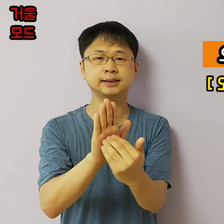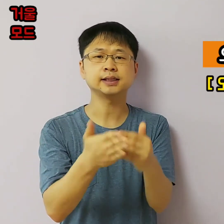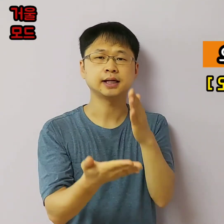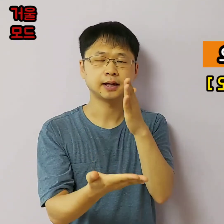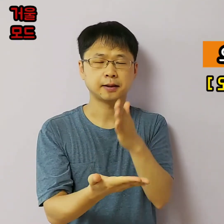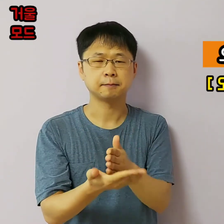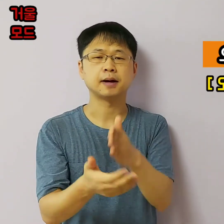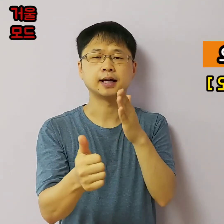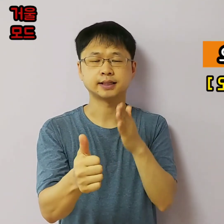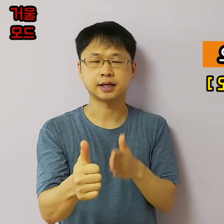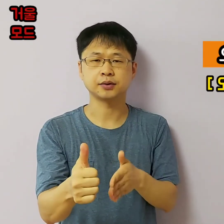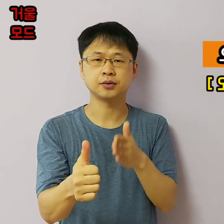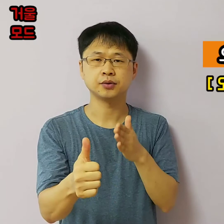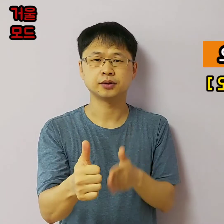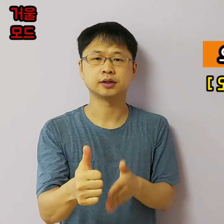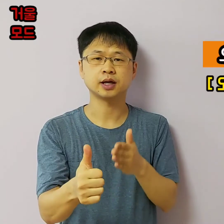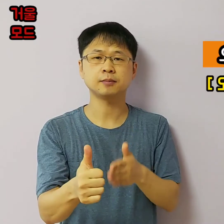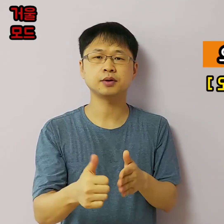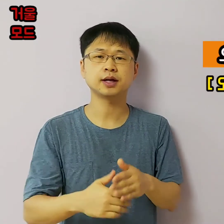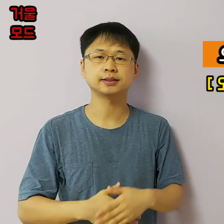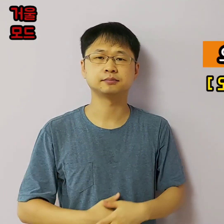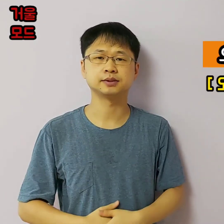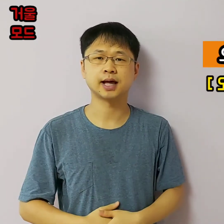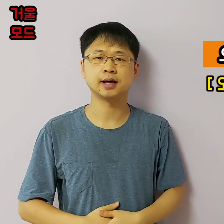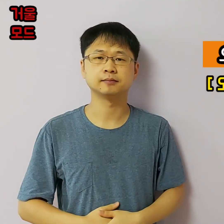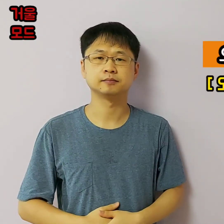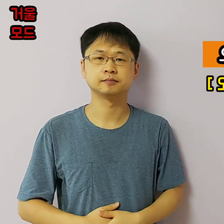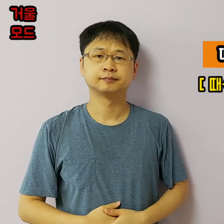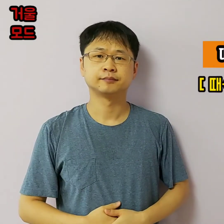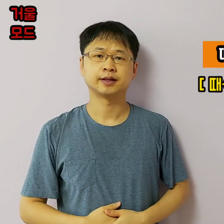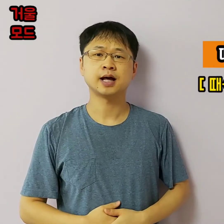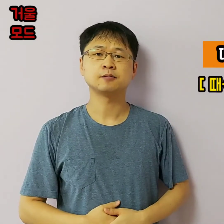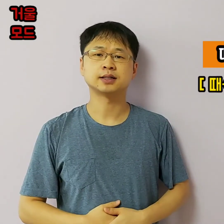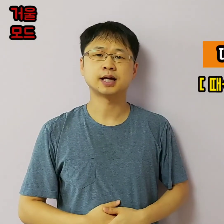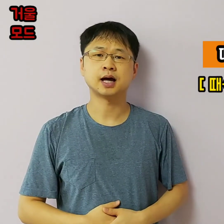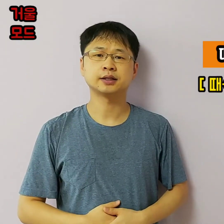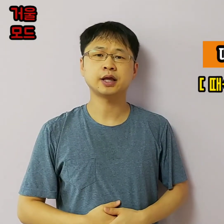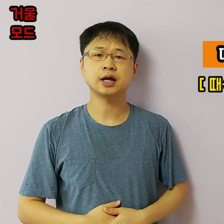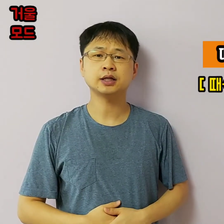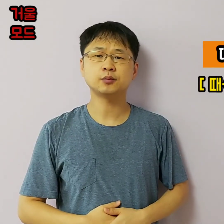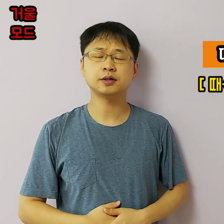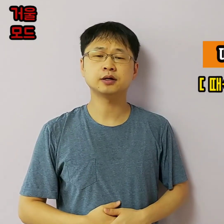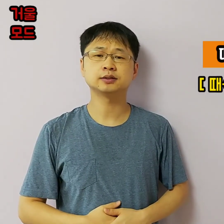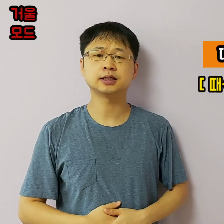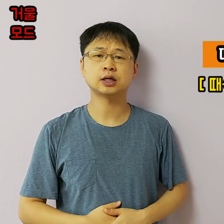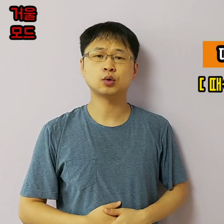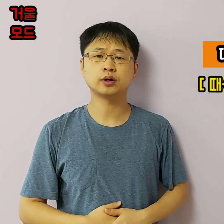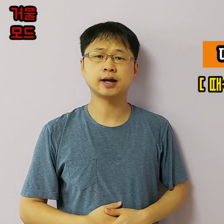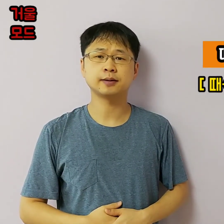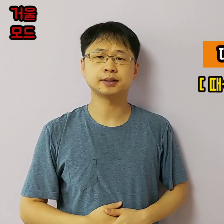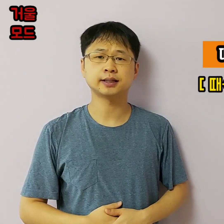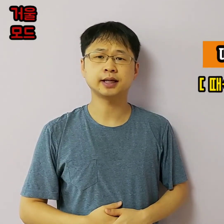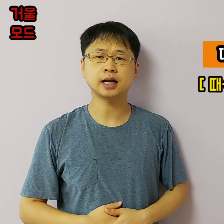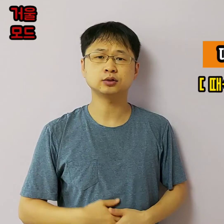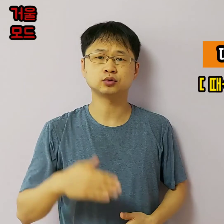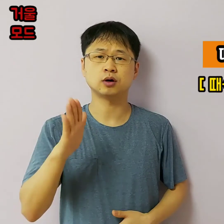막지 마세요. 이렇게 표현하였습니다. 네, 다음 가사 때가 되면 찾아올 거야 입니다. 때라는 수어